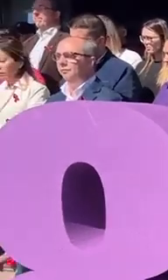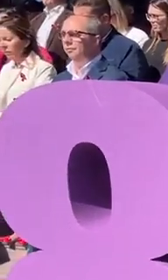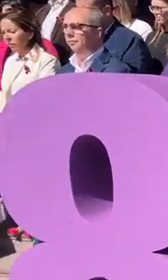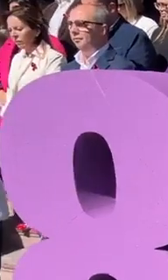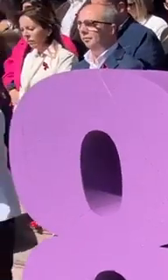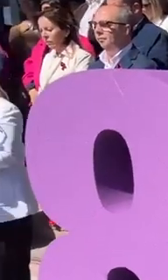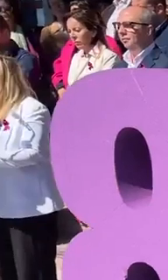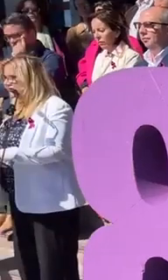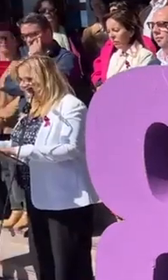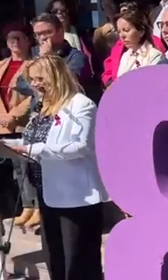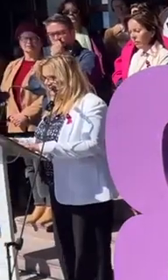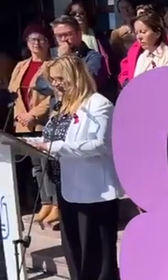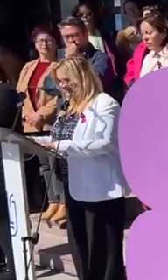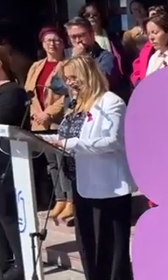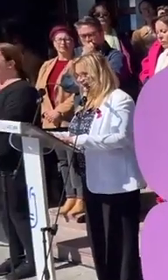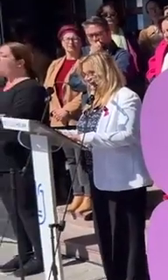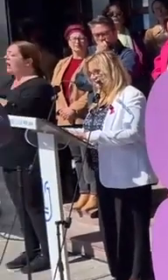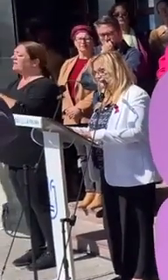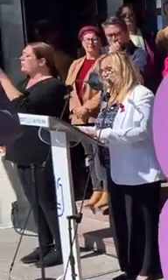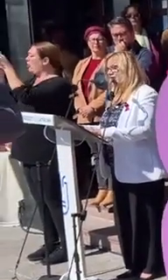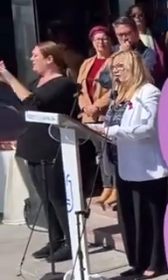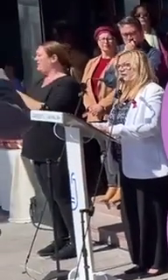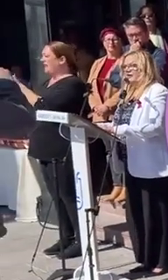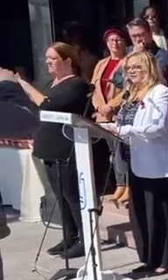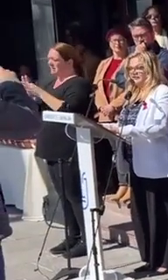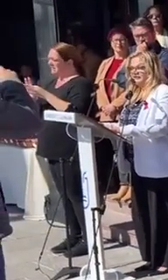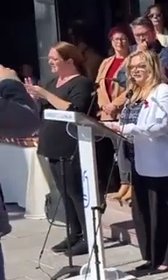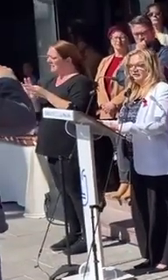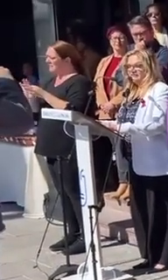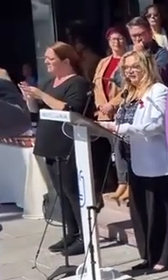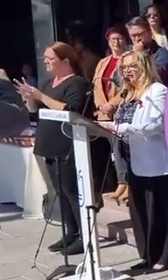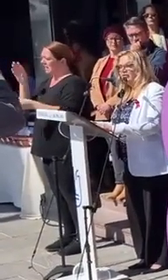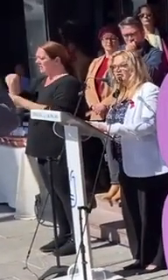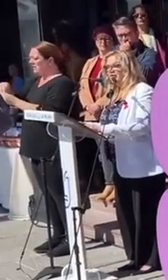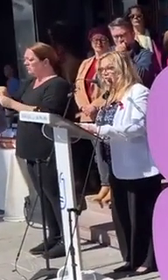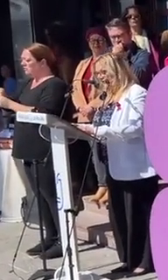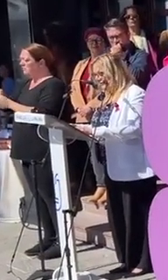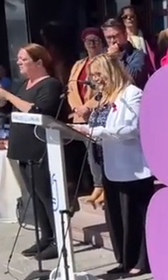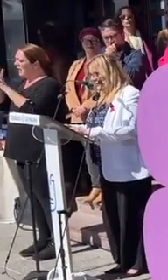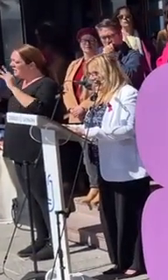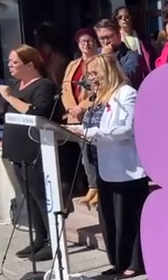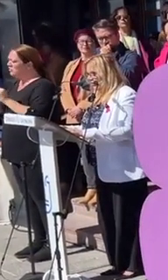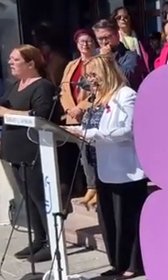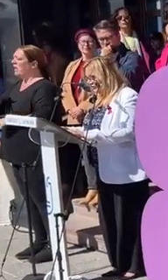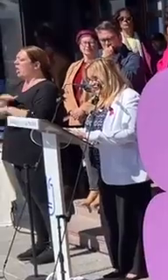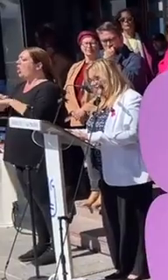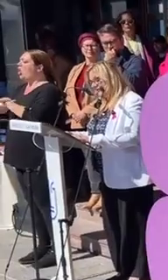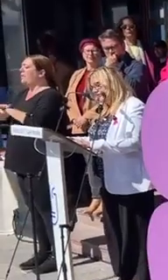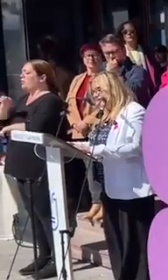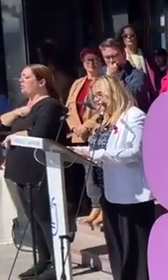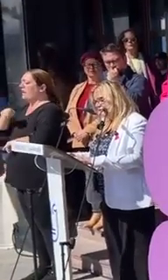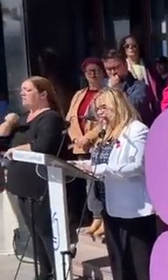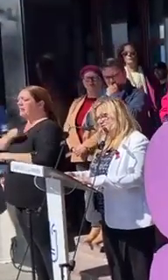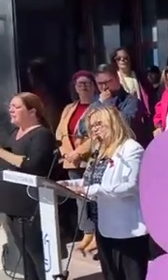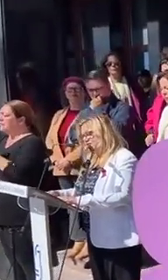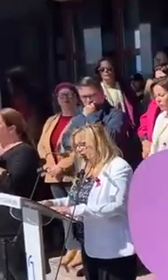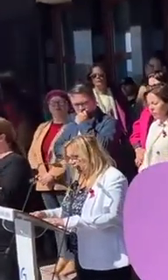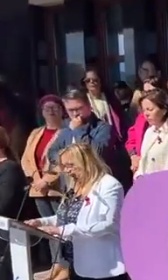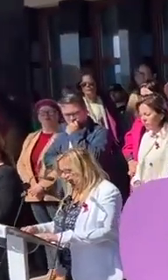igualdad de género como uno de sus objetivos para Estado. En definitiva, el Gobierno de España, con todas estas